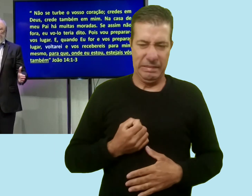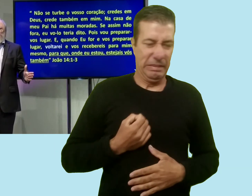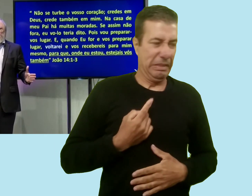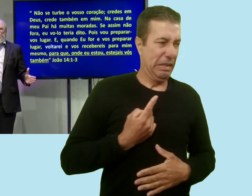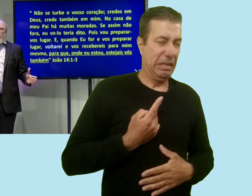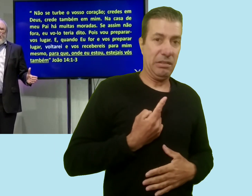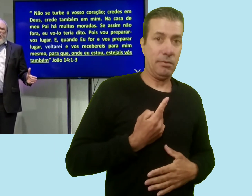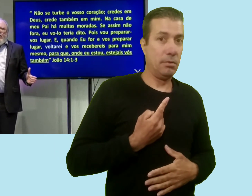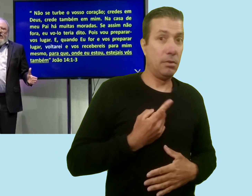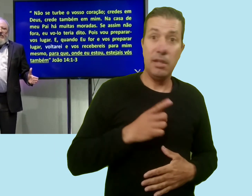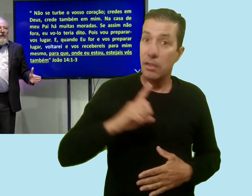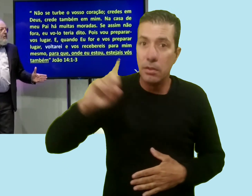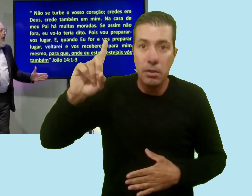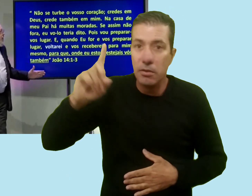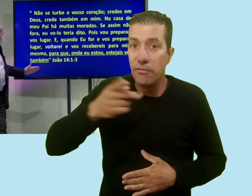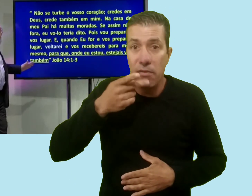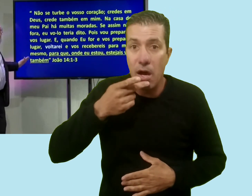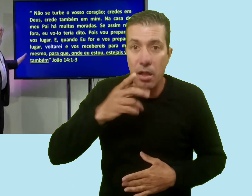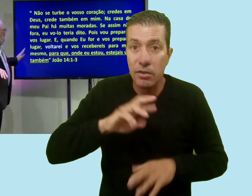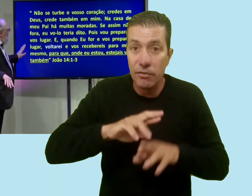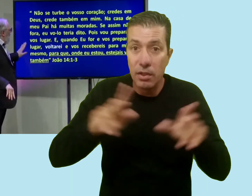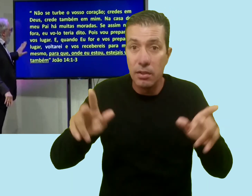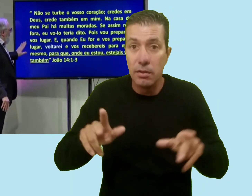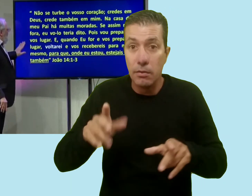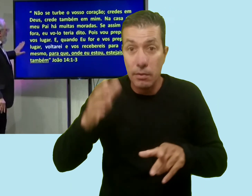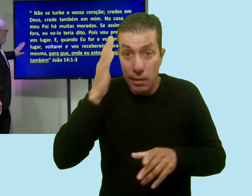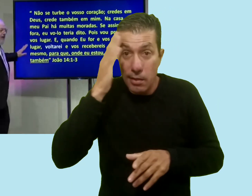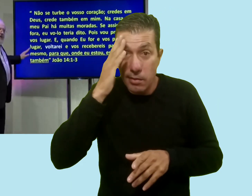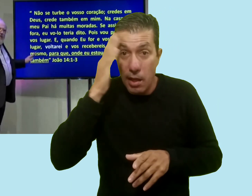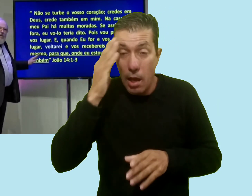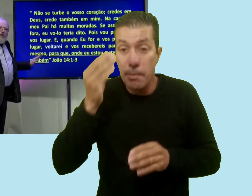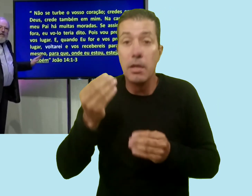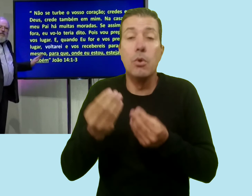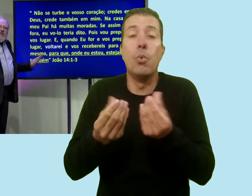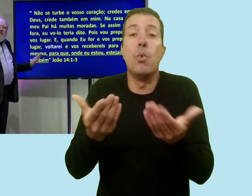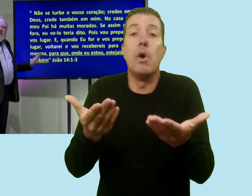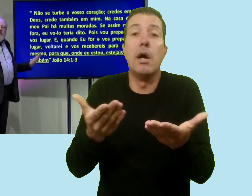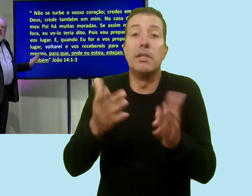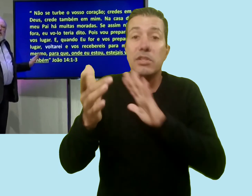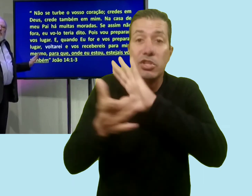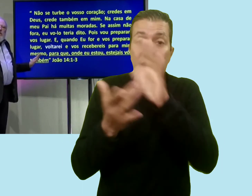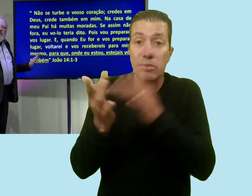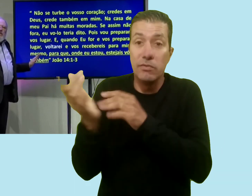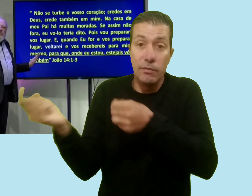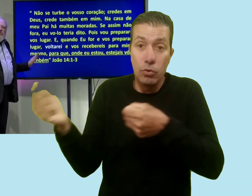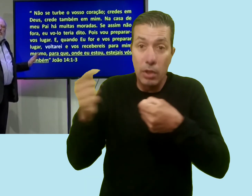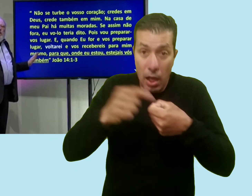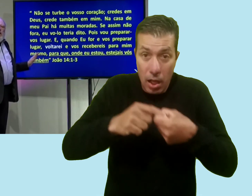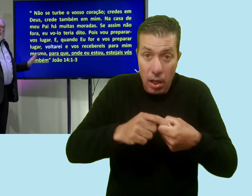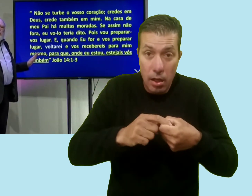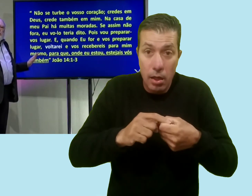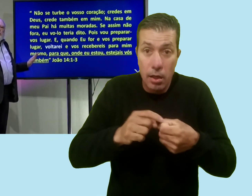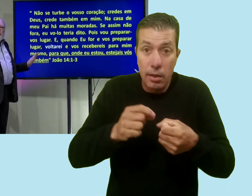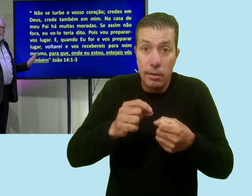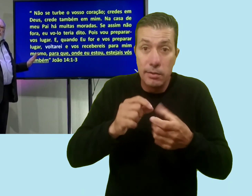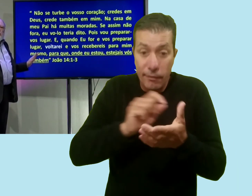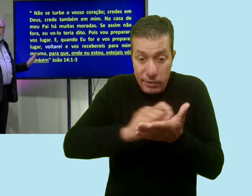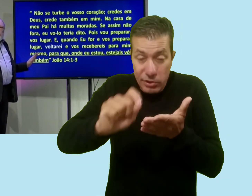um estranho. Mas não é isso que Deus fala. Vocês sabem quantas vezes está escrito na Bíblia que Jesus vai voltar?